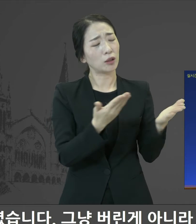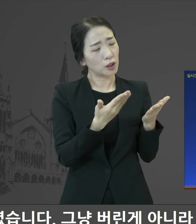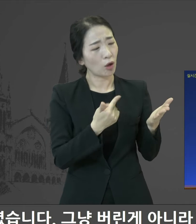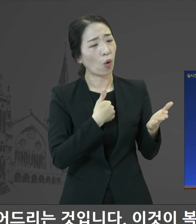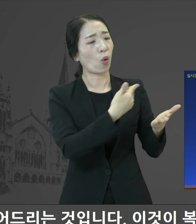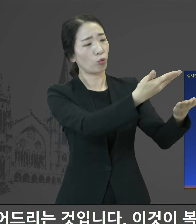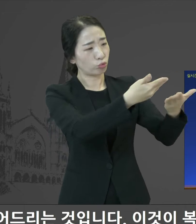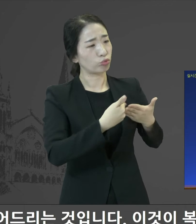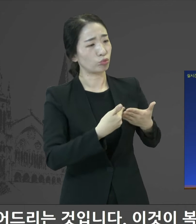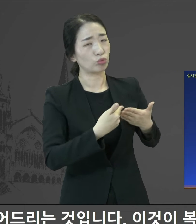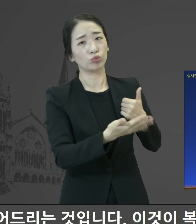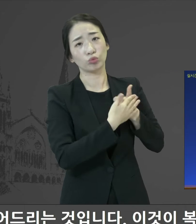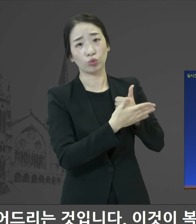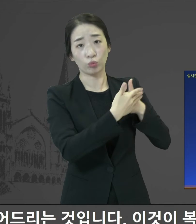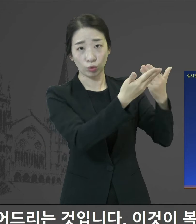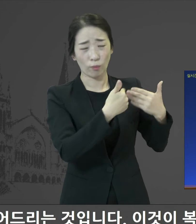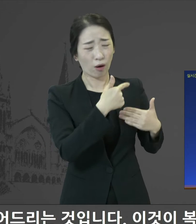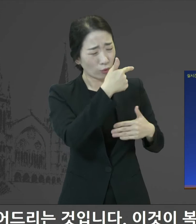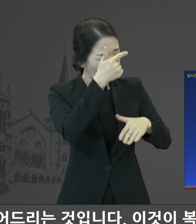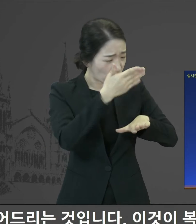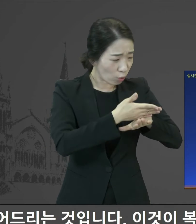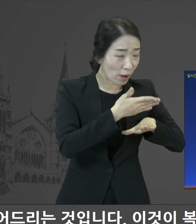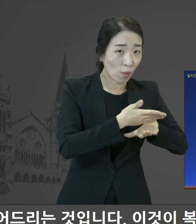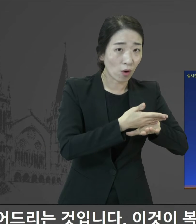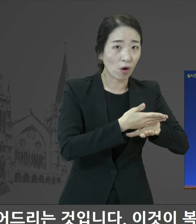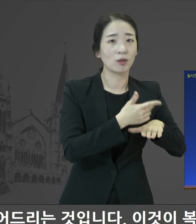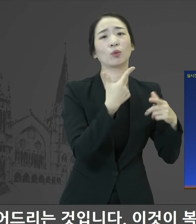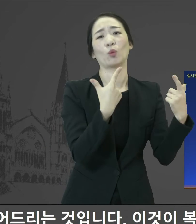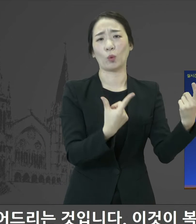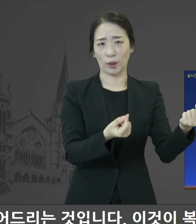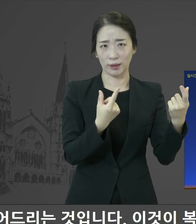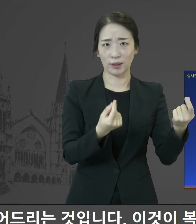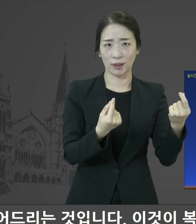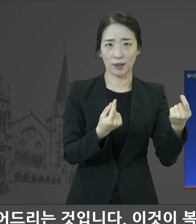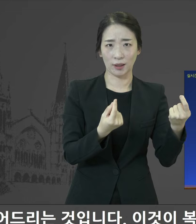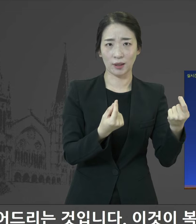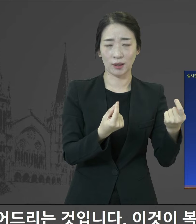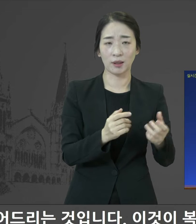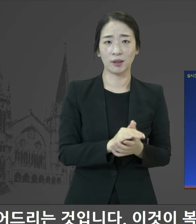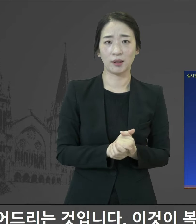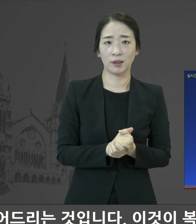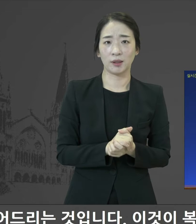감사합니다. 그 사람과 나는 딱 연결될 수밖에 없게 됩니다.